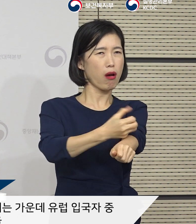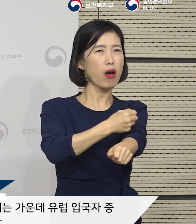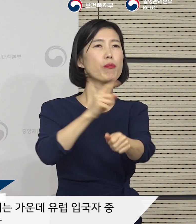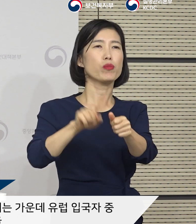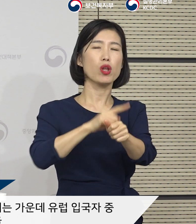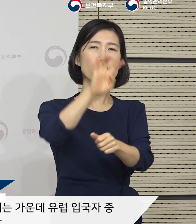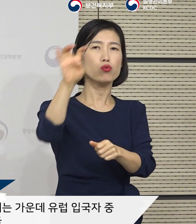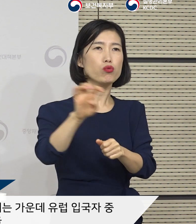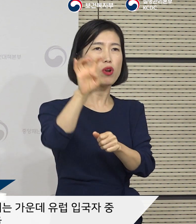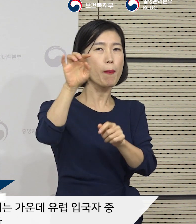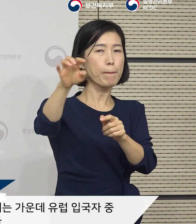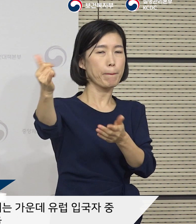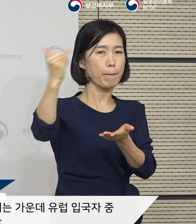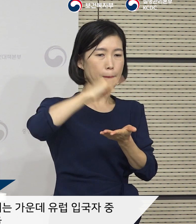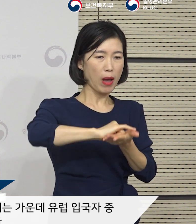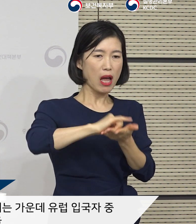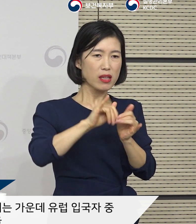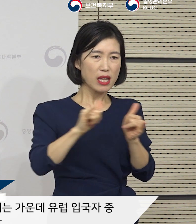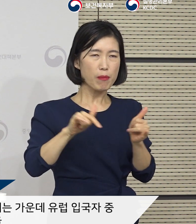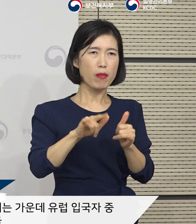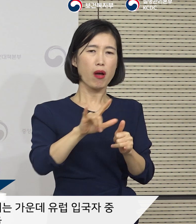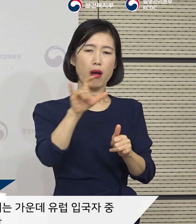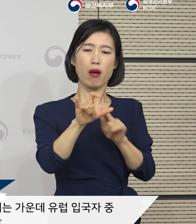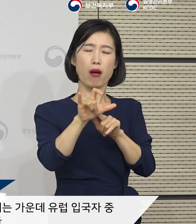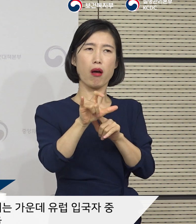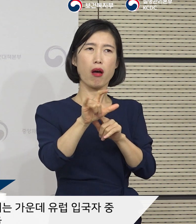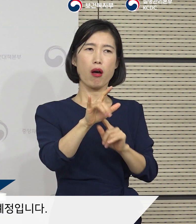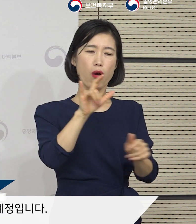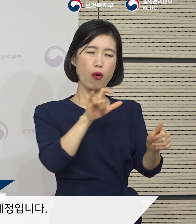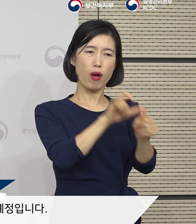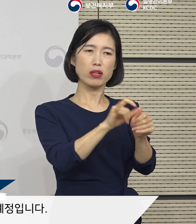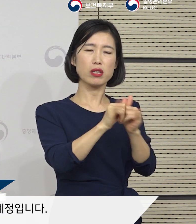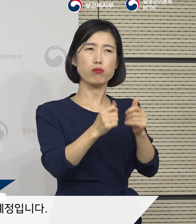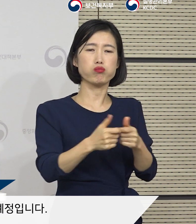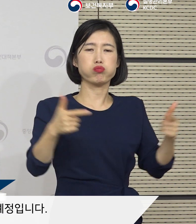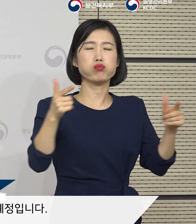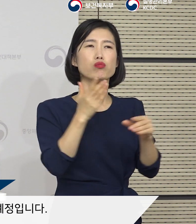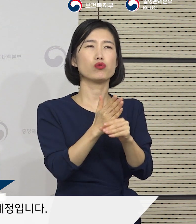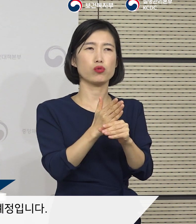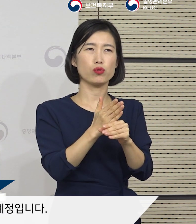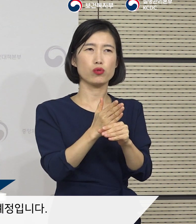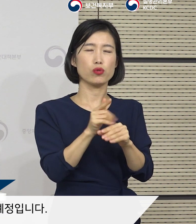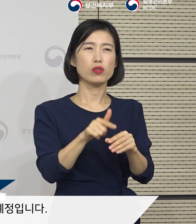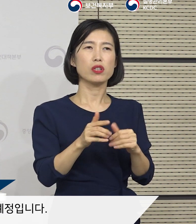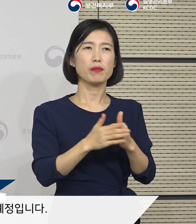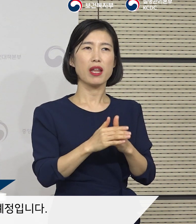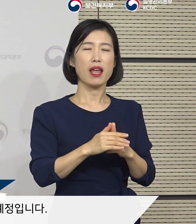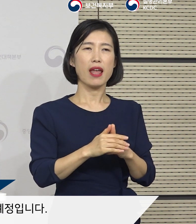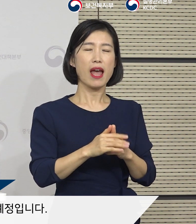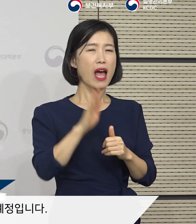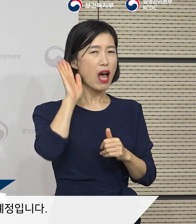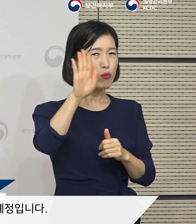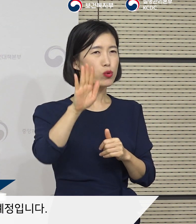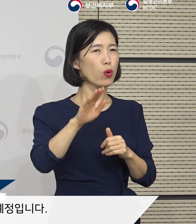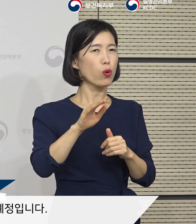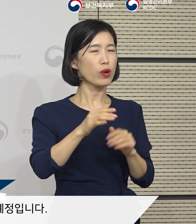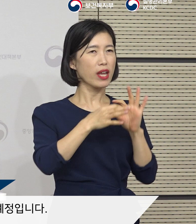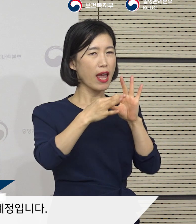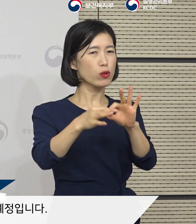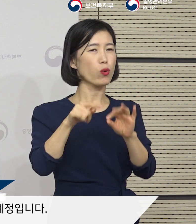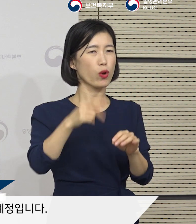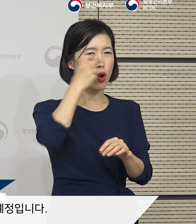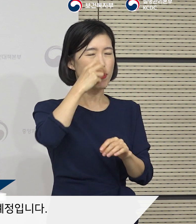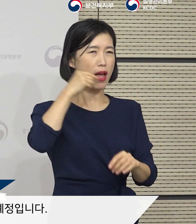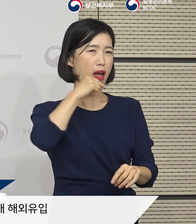유럽 입국자 중 코로나19로 확진되는 환자가 증가하고 있다는 점을 고려하여 실시된 조치로서 일정 기간 동안